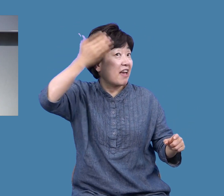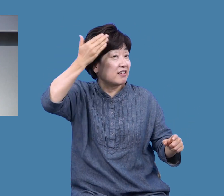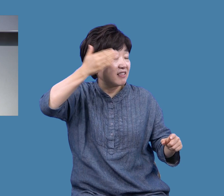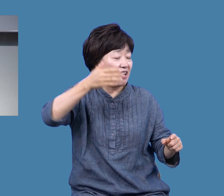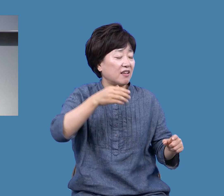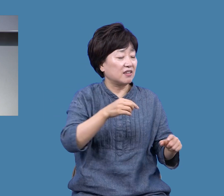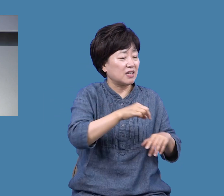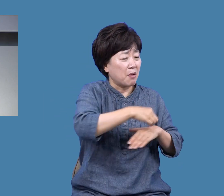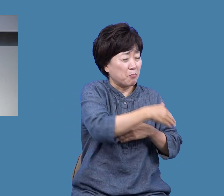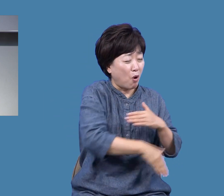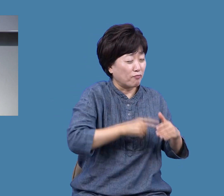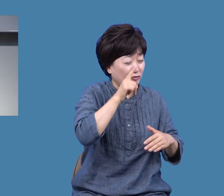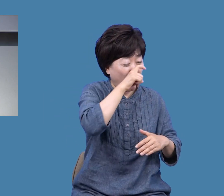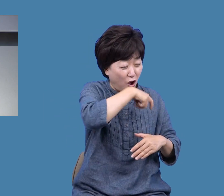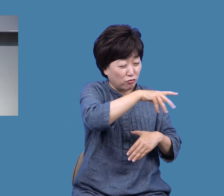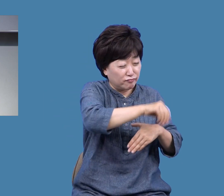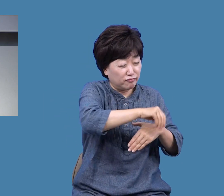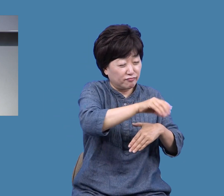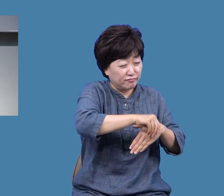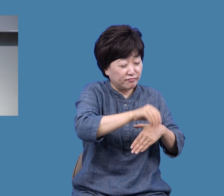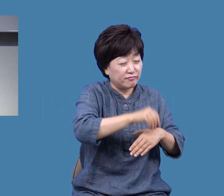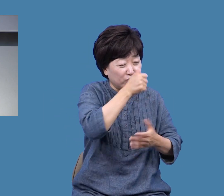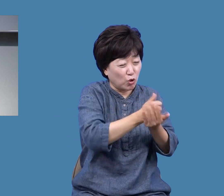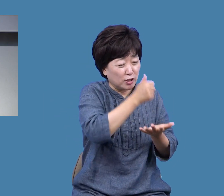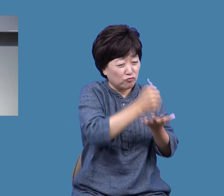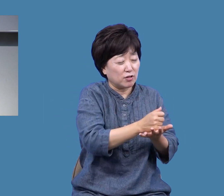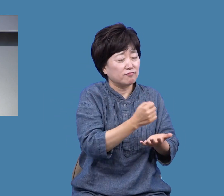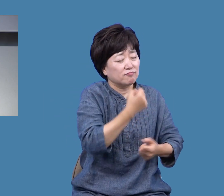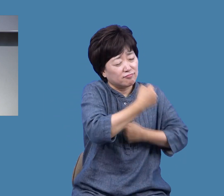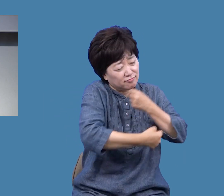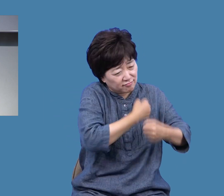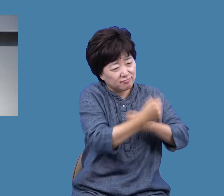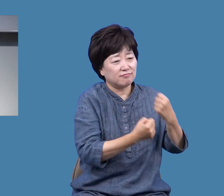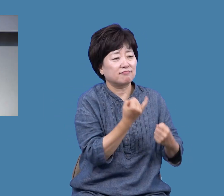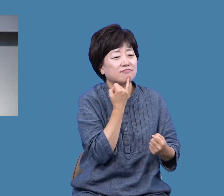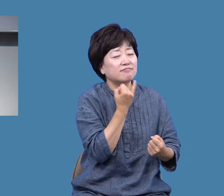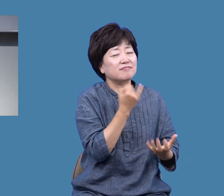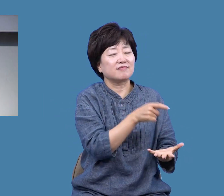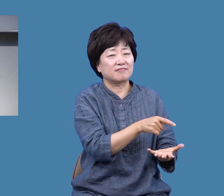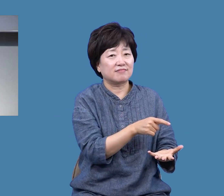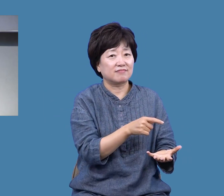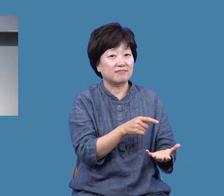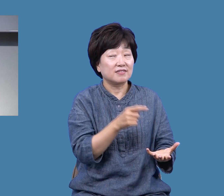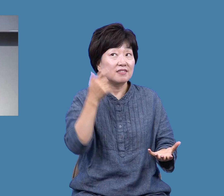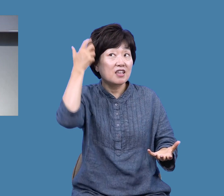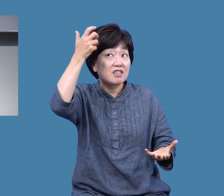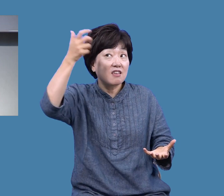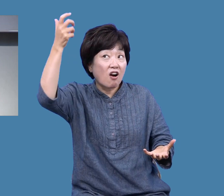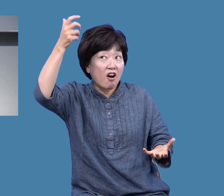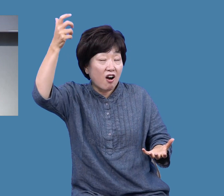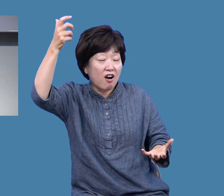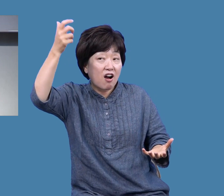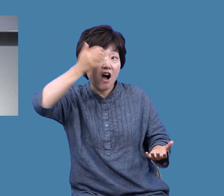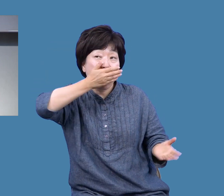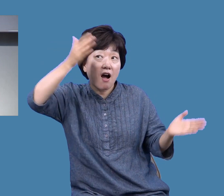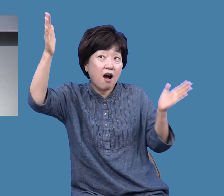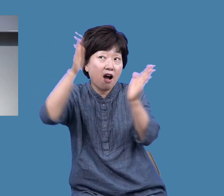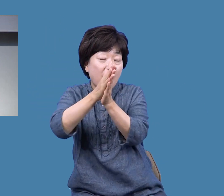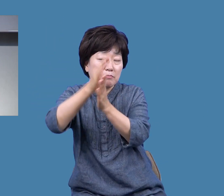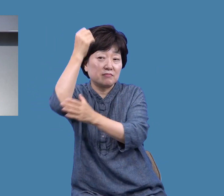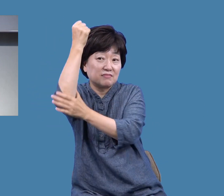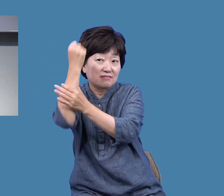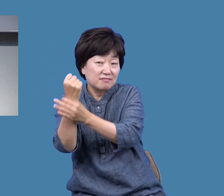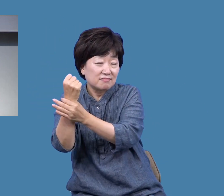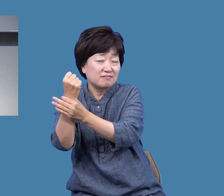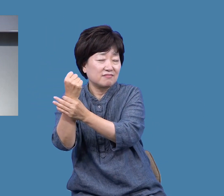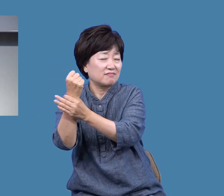욕구들은 그냥 본능이다, 자연스럽다. 그러니까 그 마음대로 채워라. 그런다고 영이 무슨 타락하거나 뭐 이제